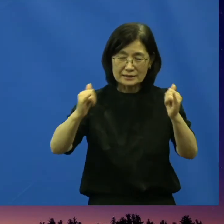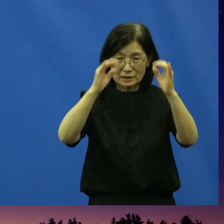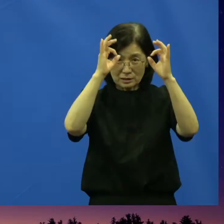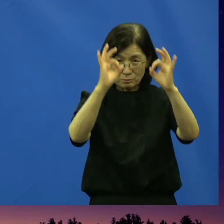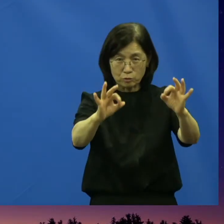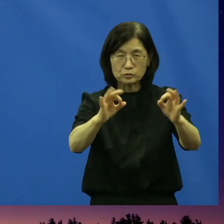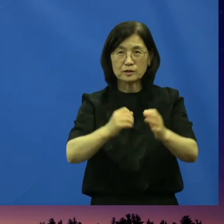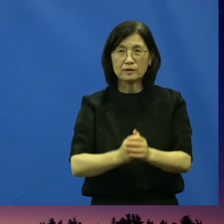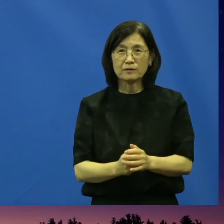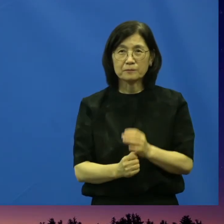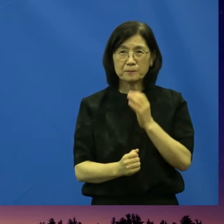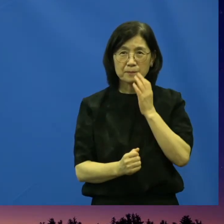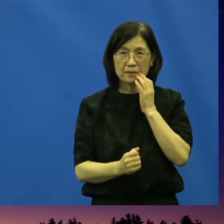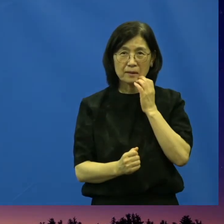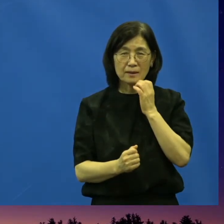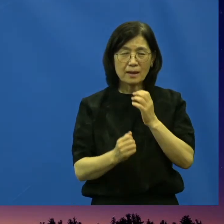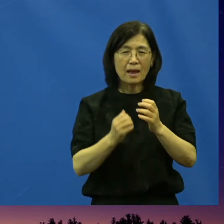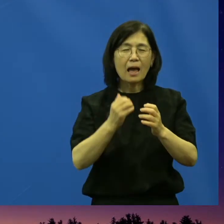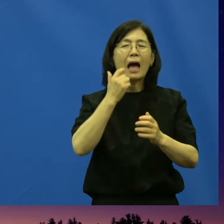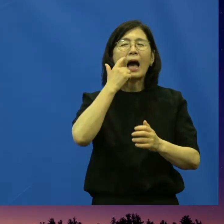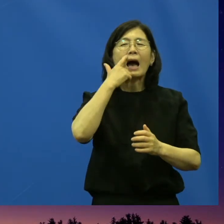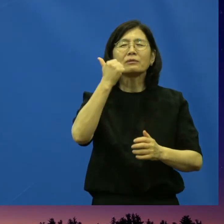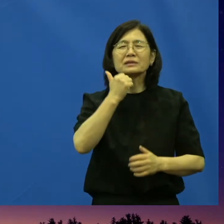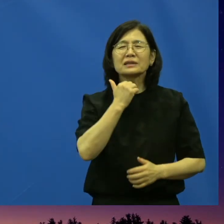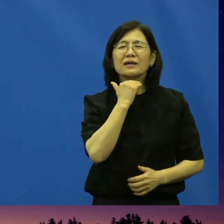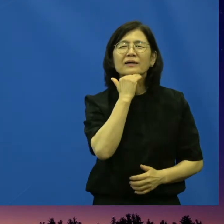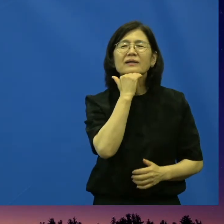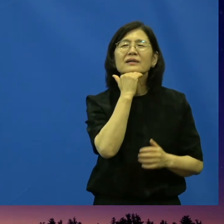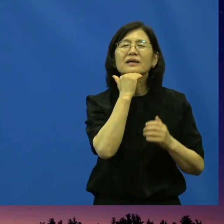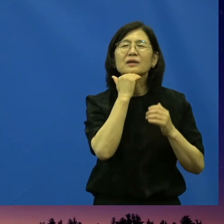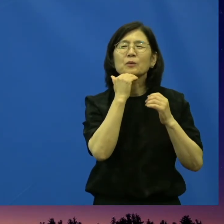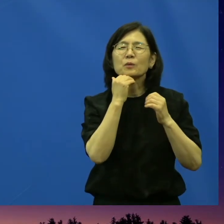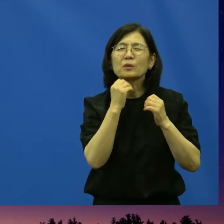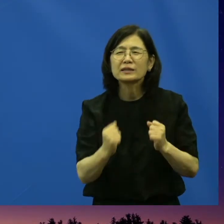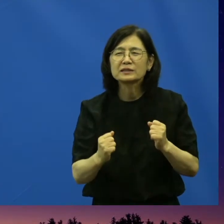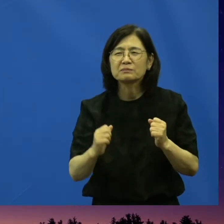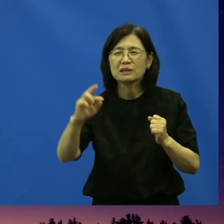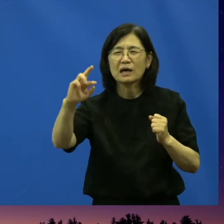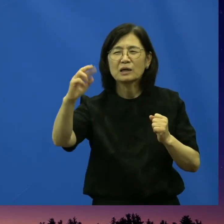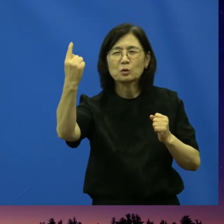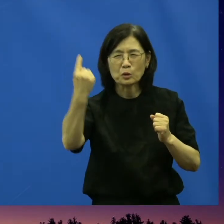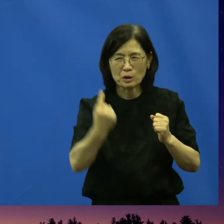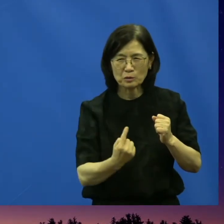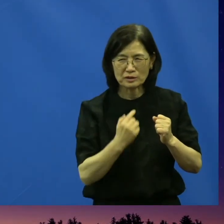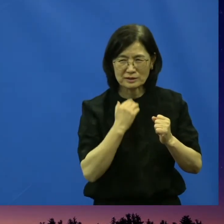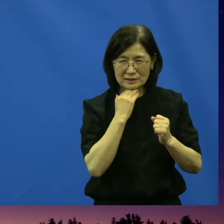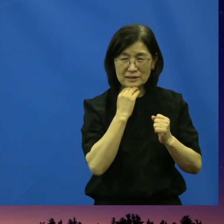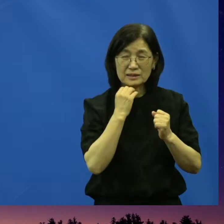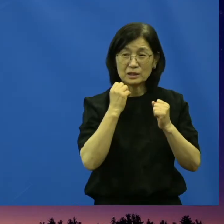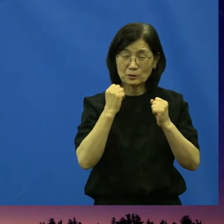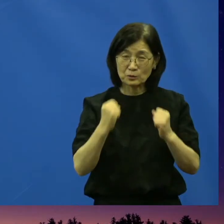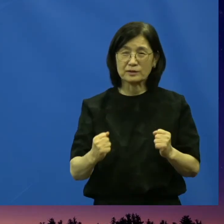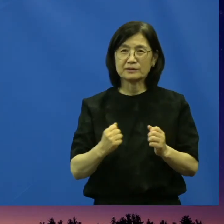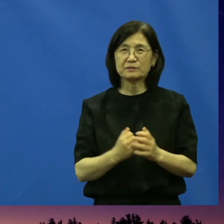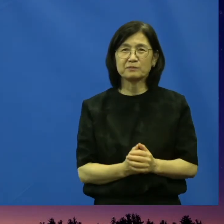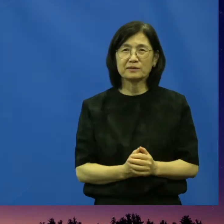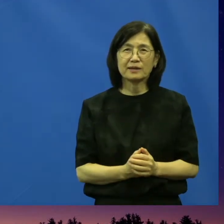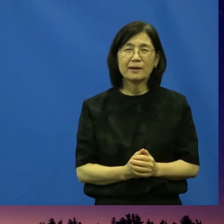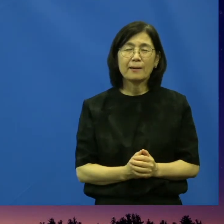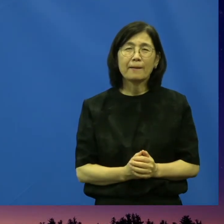은혜잖아, 은혜. 기다리고 있는 거예요. 그들이 이 인간 그게 아니에요. 복음은,